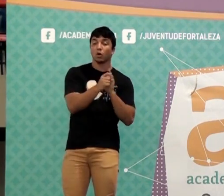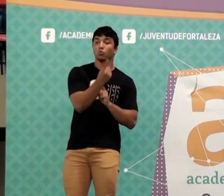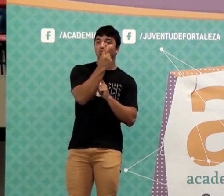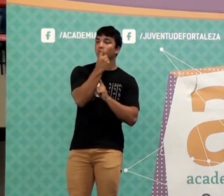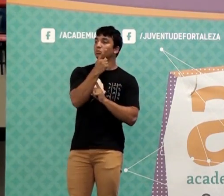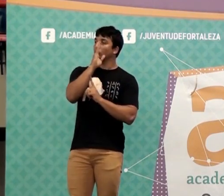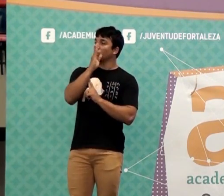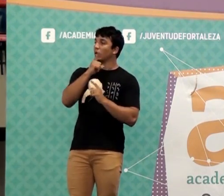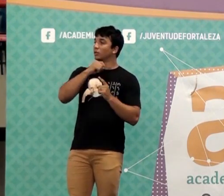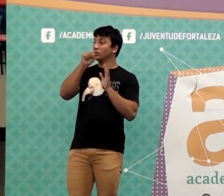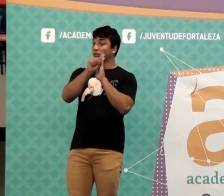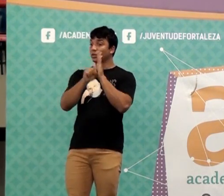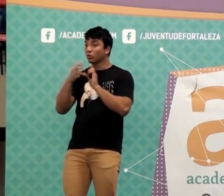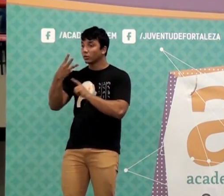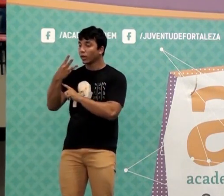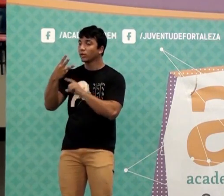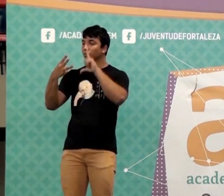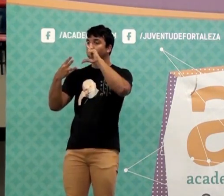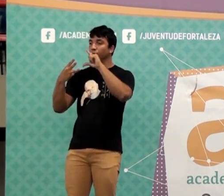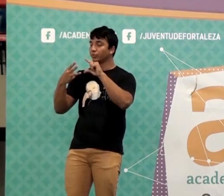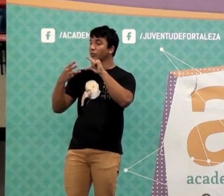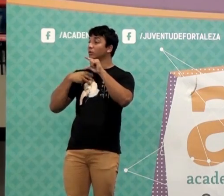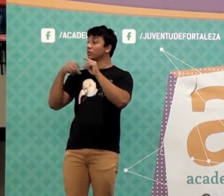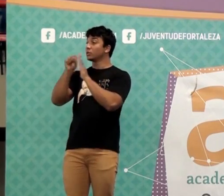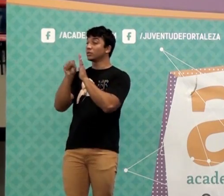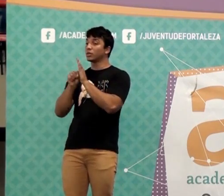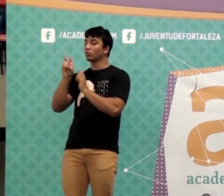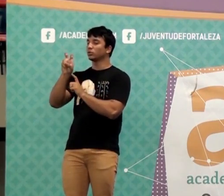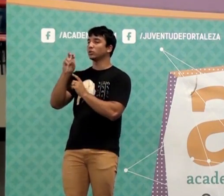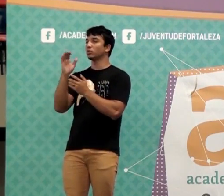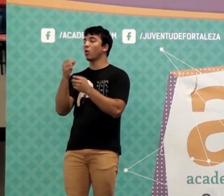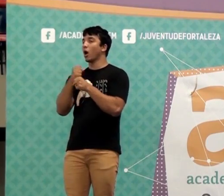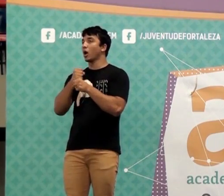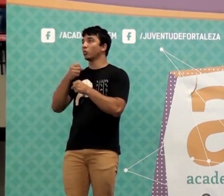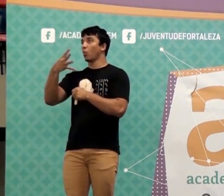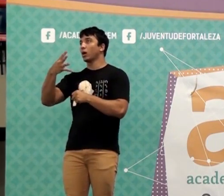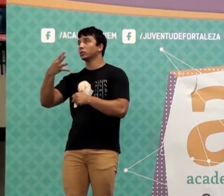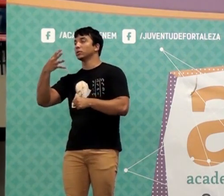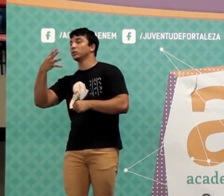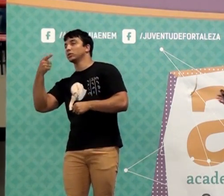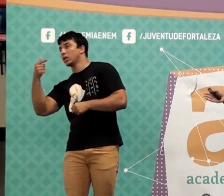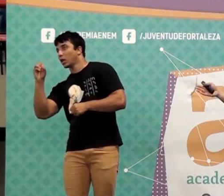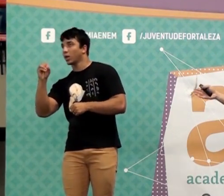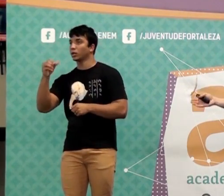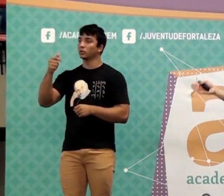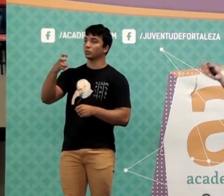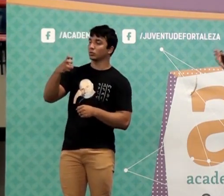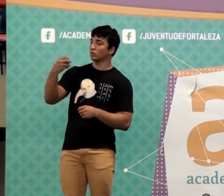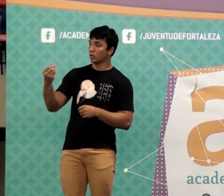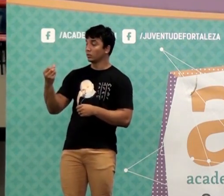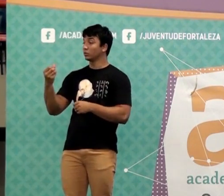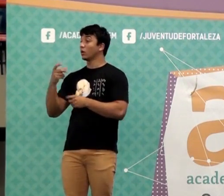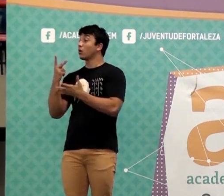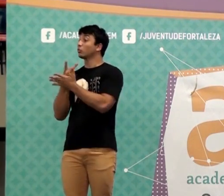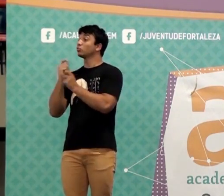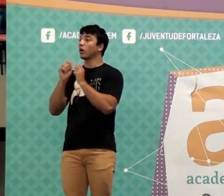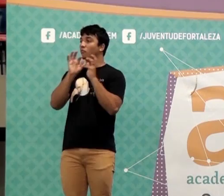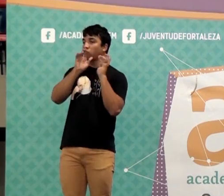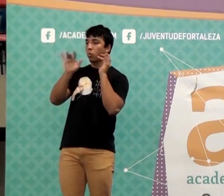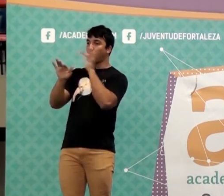III e no século V, em 453, 470, começam as